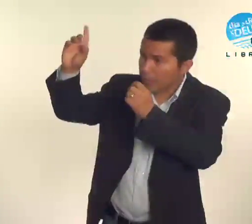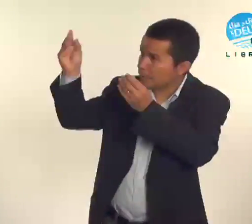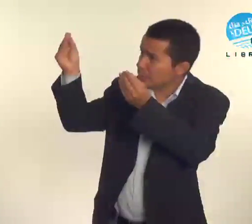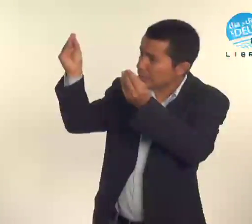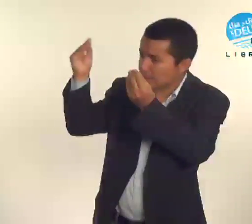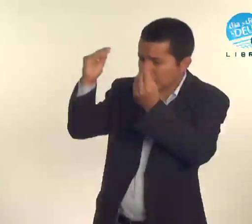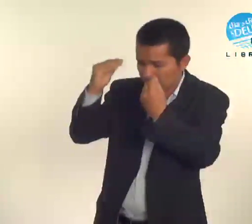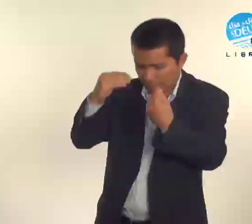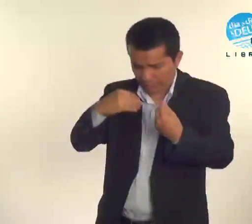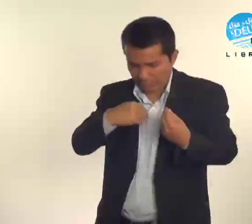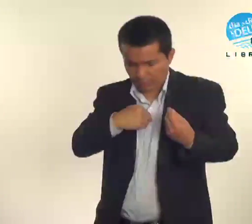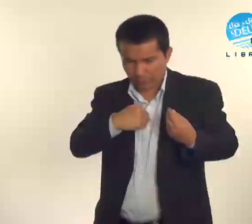está fazendo,